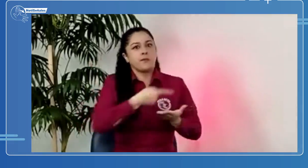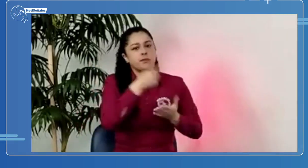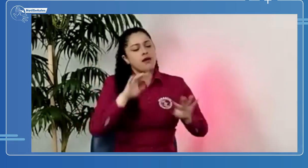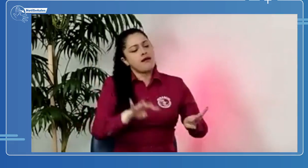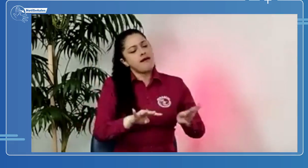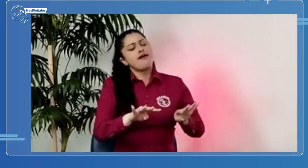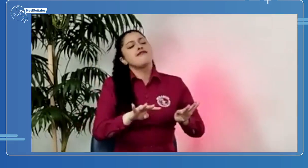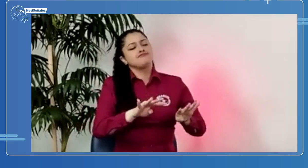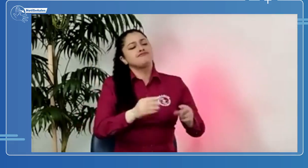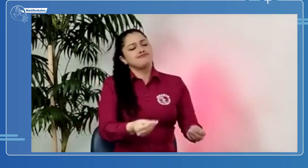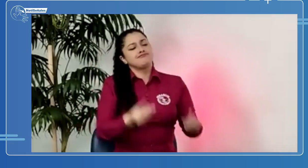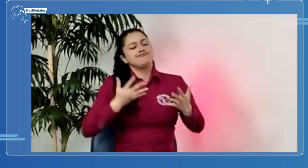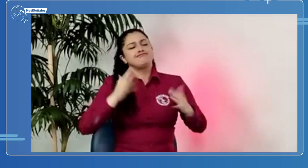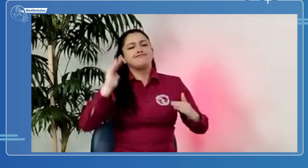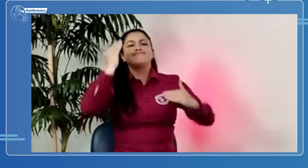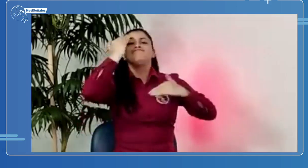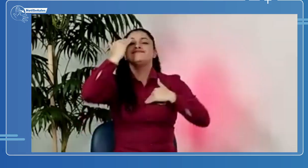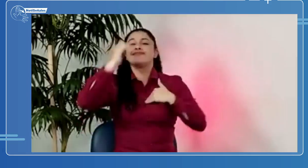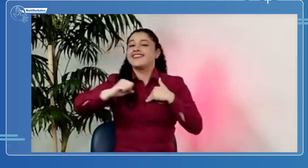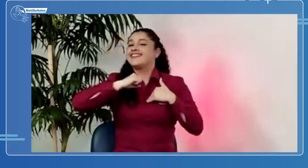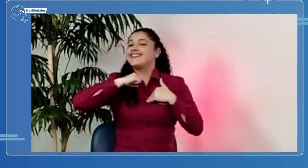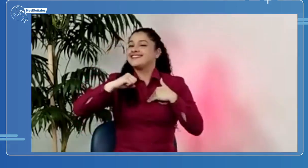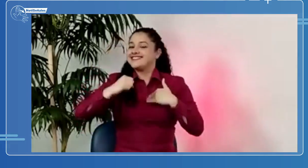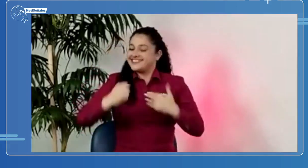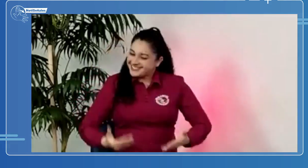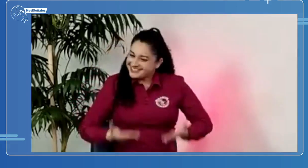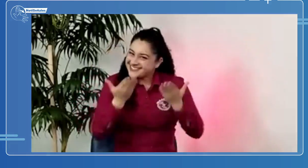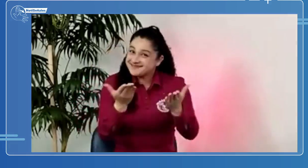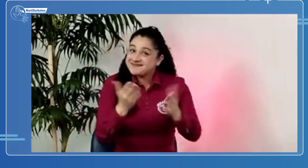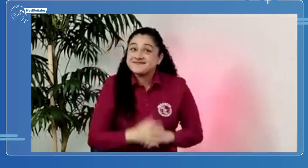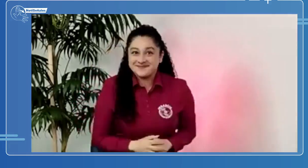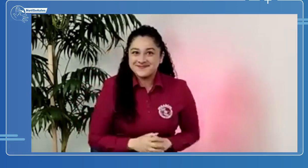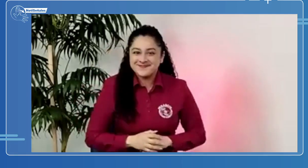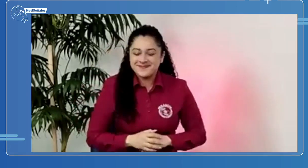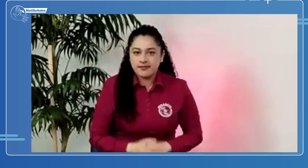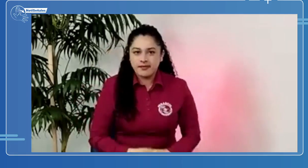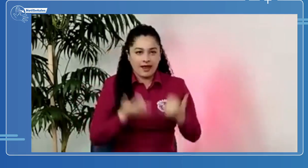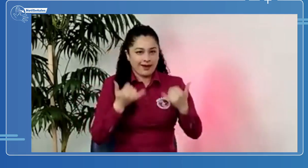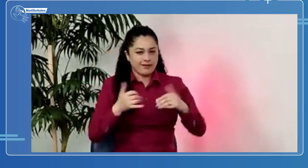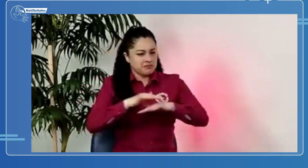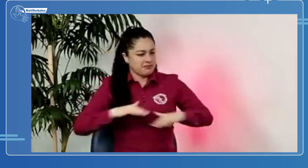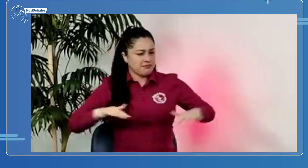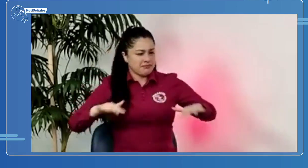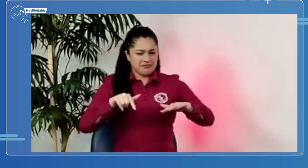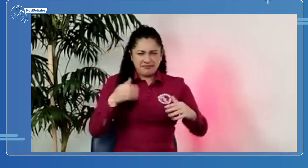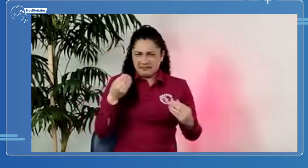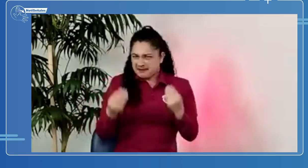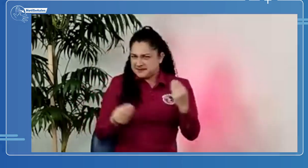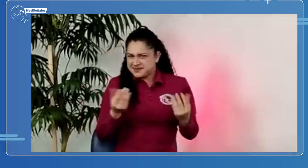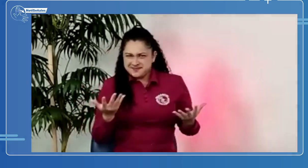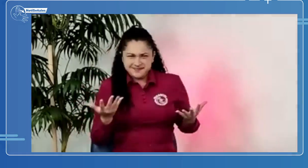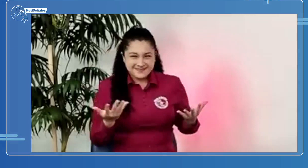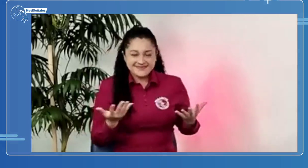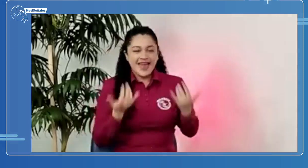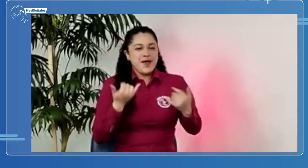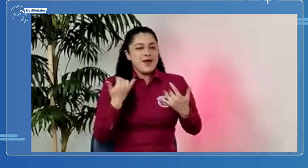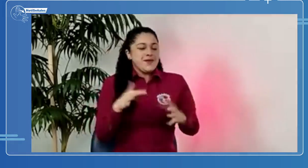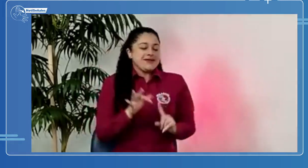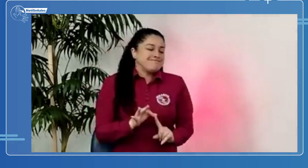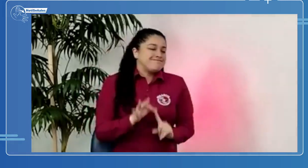este noticiero, para que se enteren y pues puedan tomar conciencia de los derechos. Entonces, estamos aquí en este espacio. Hoy, ¿qué